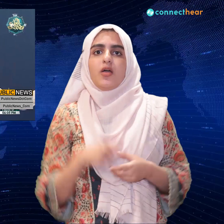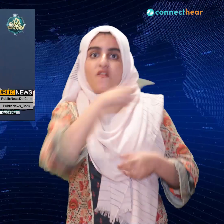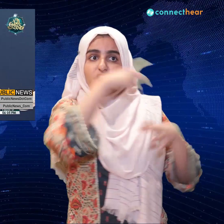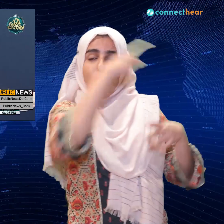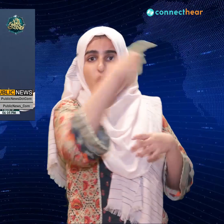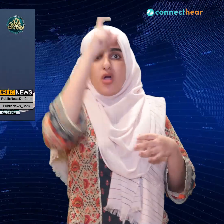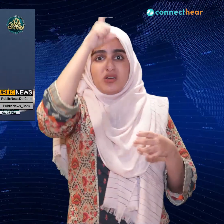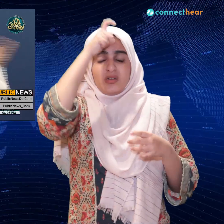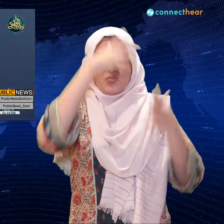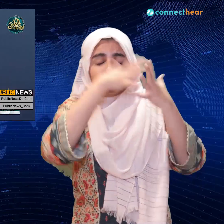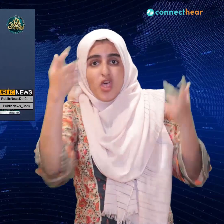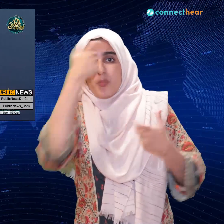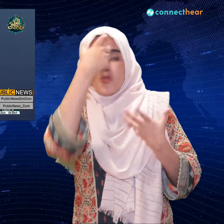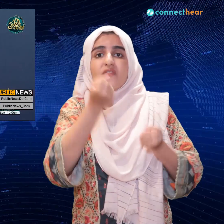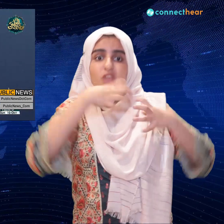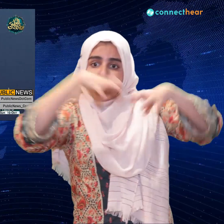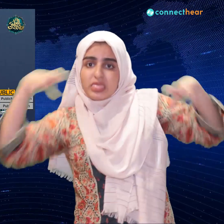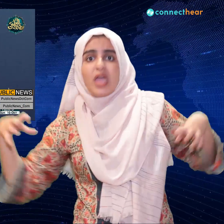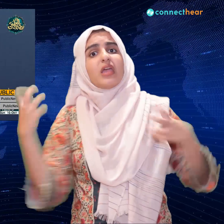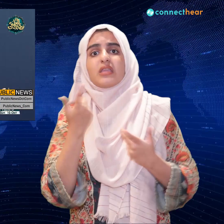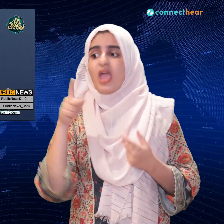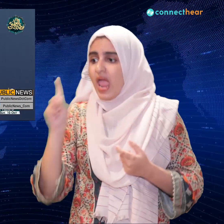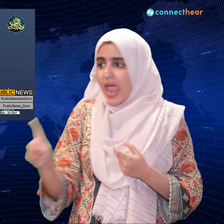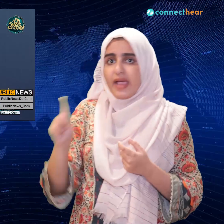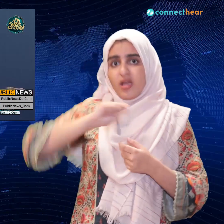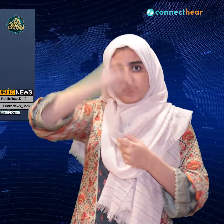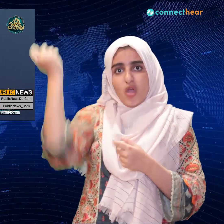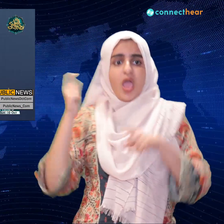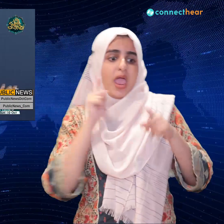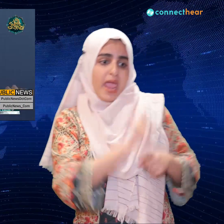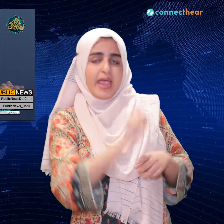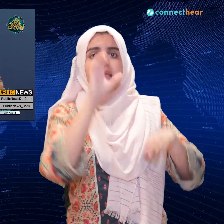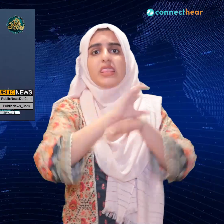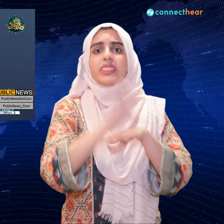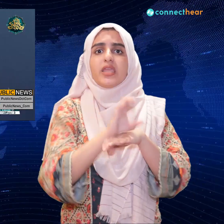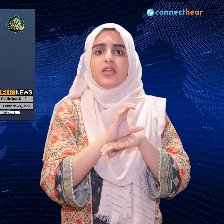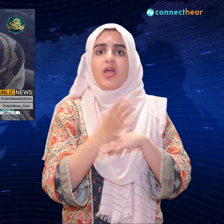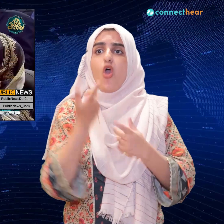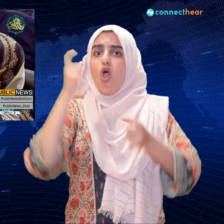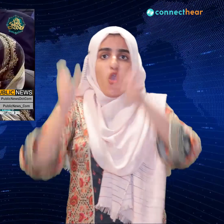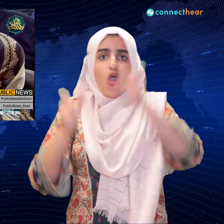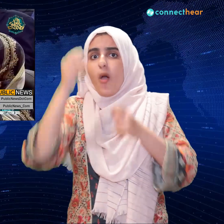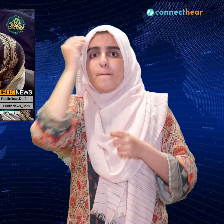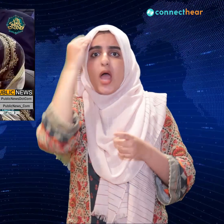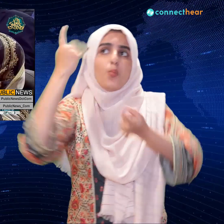طرف مغربی تہذیب کے لوگ ہیں، دوسری طرف وہ دینی. تو وہاں تو اس نے کہا کہ یا ہمارے بچوں کو تو اپنی تاریخ کا ہی نہیں پتا.